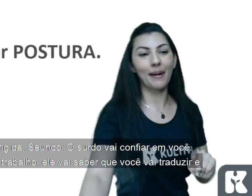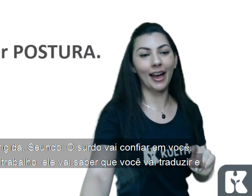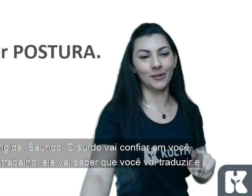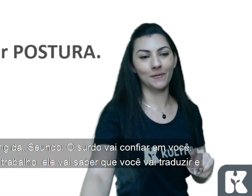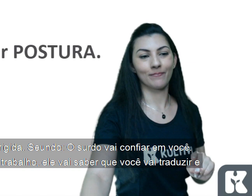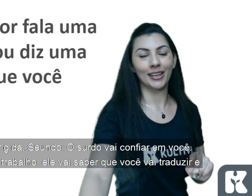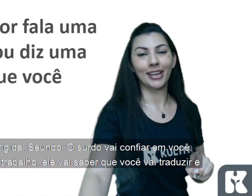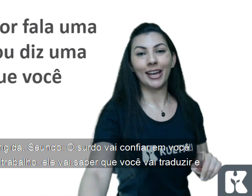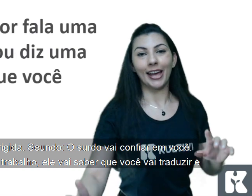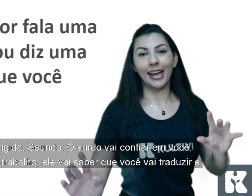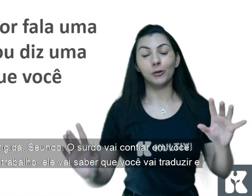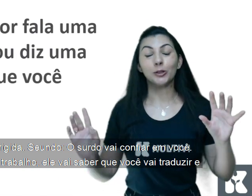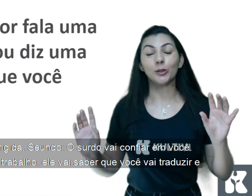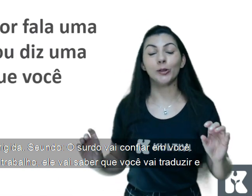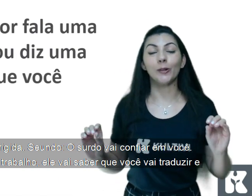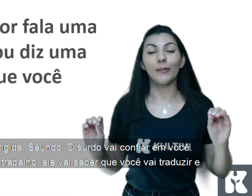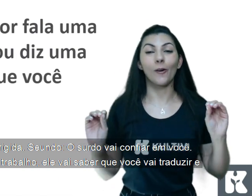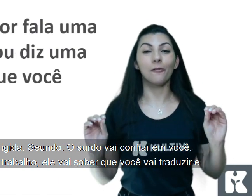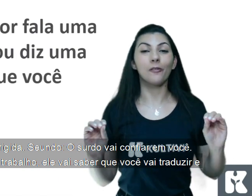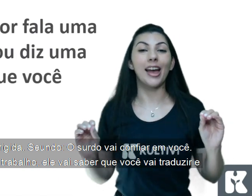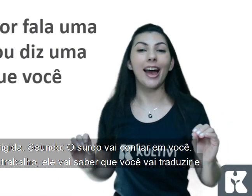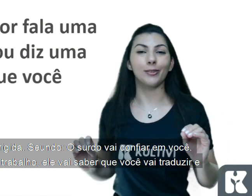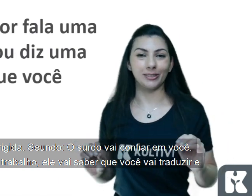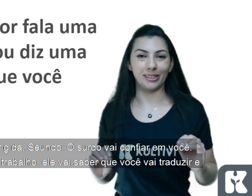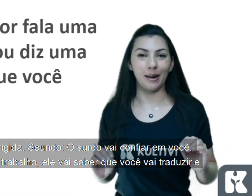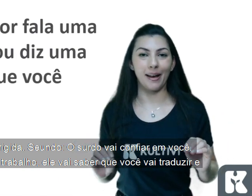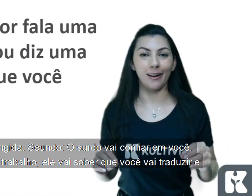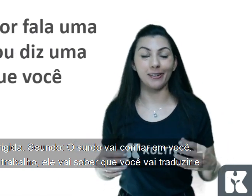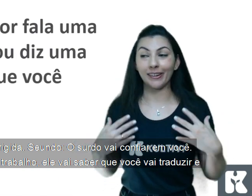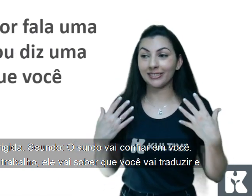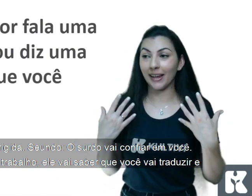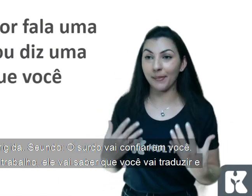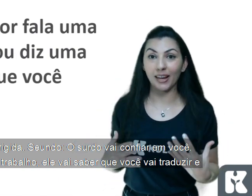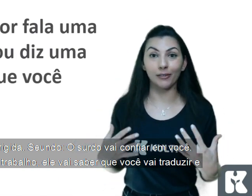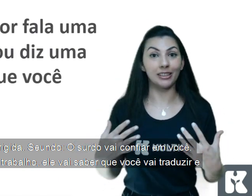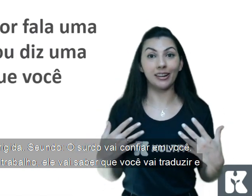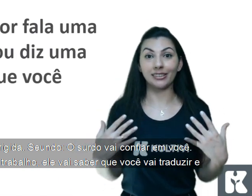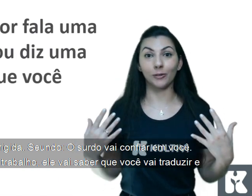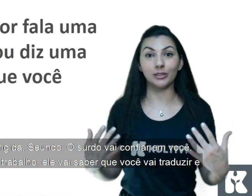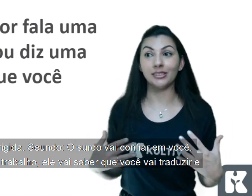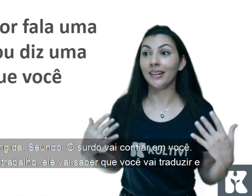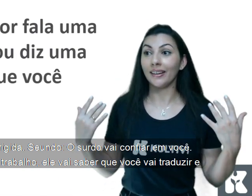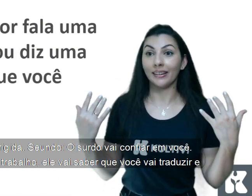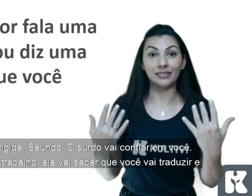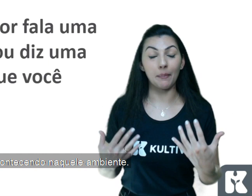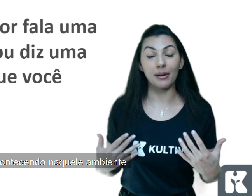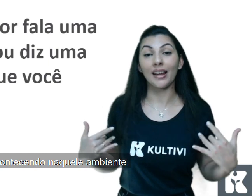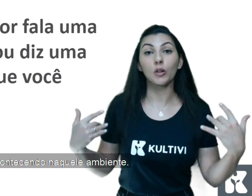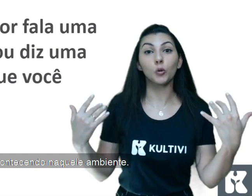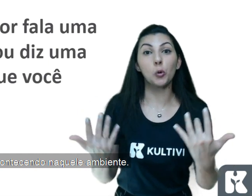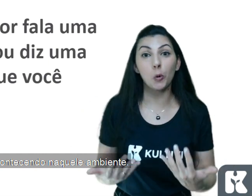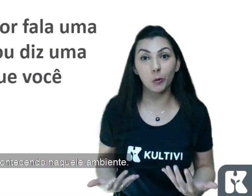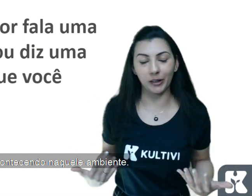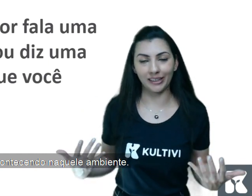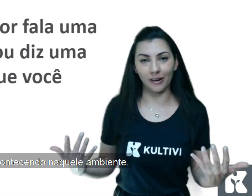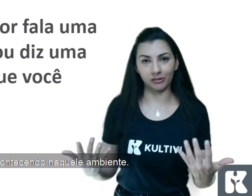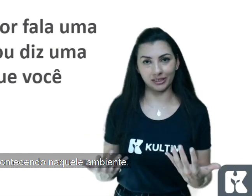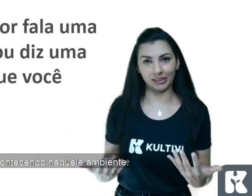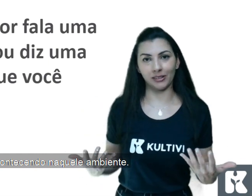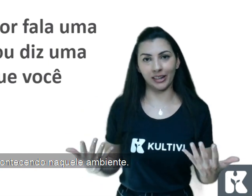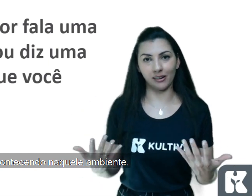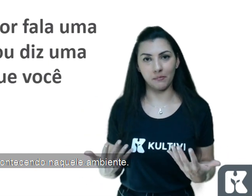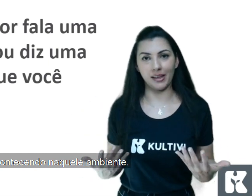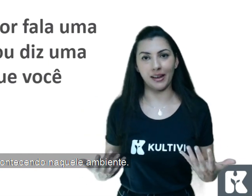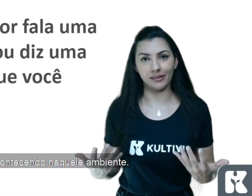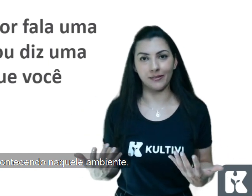seu trabalho. O surdo vai confiar no seu trabalho, ele vai saber que você vai traduzir e interpretar tudo o que está